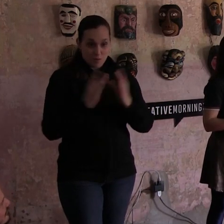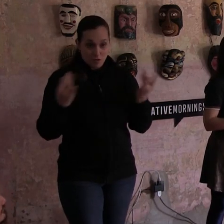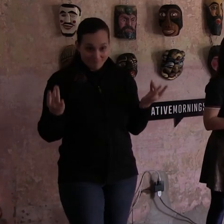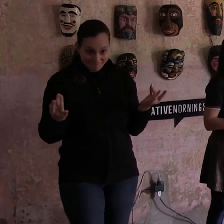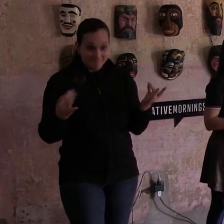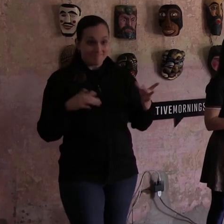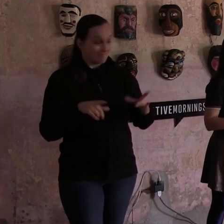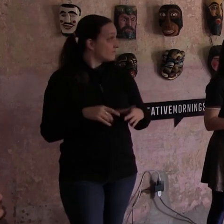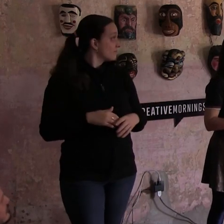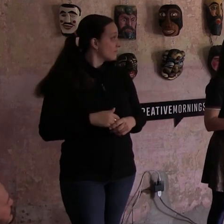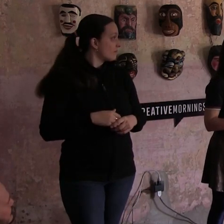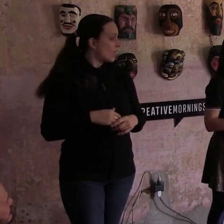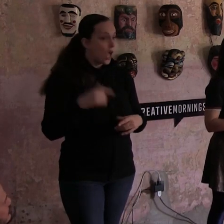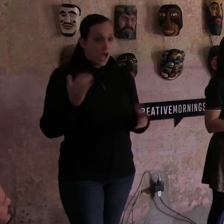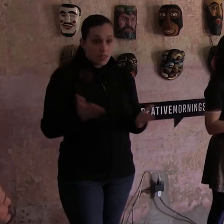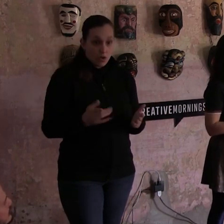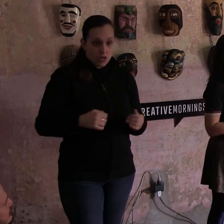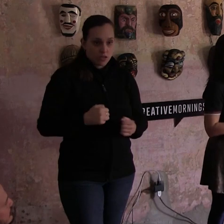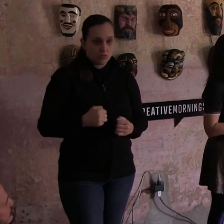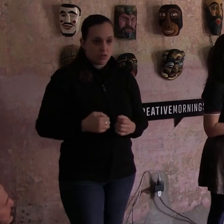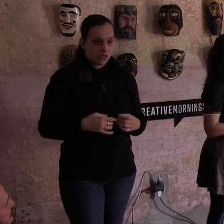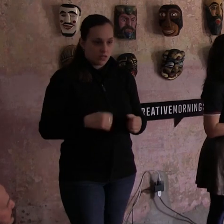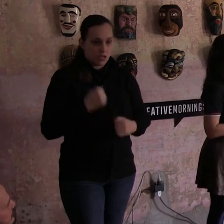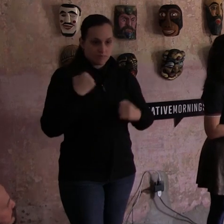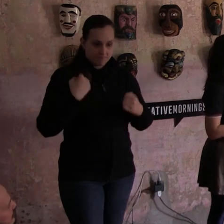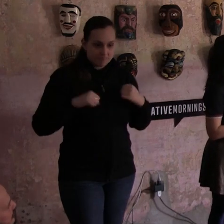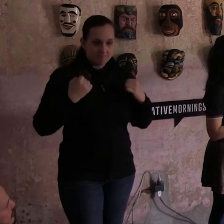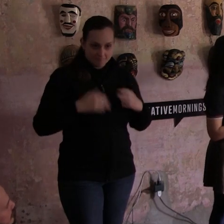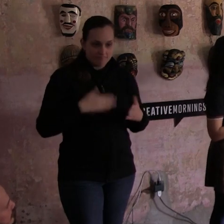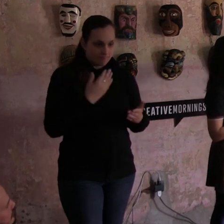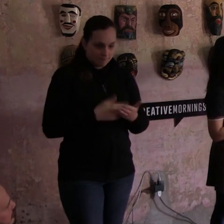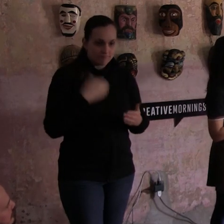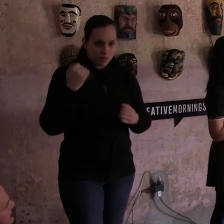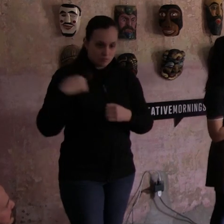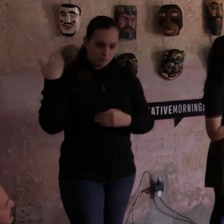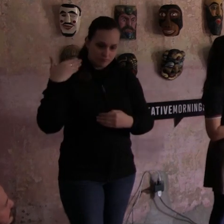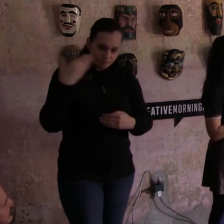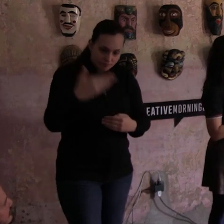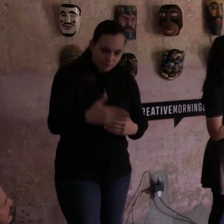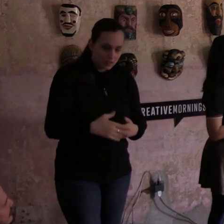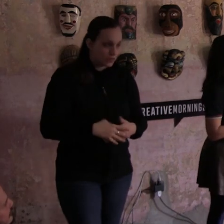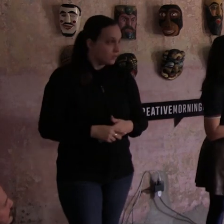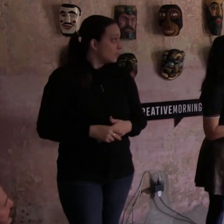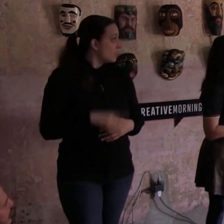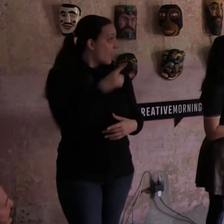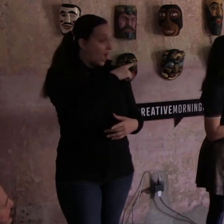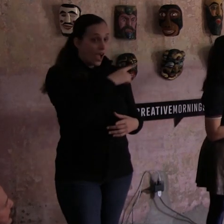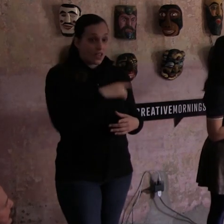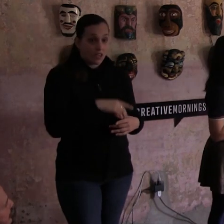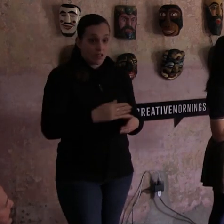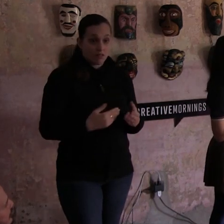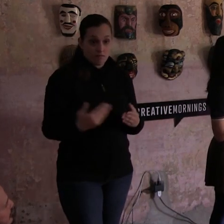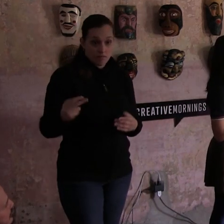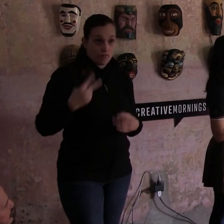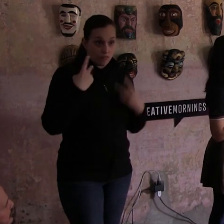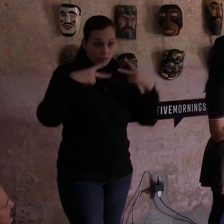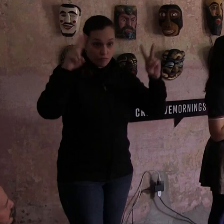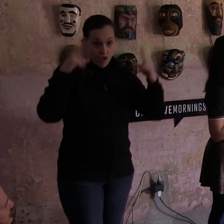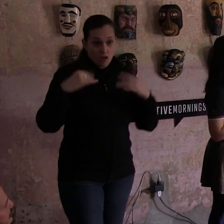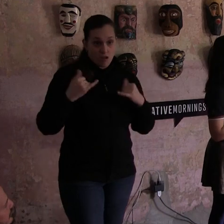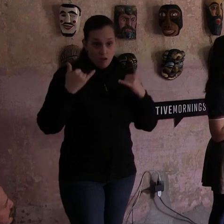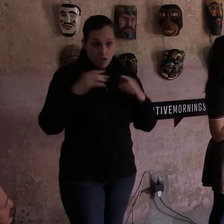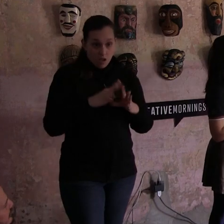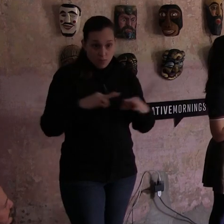de que hasta el día de hoy sigo practicando. Y gracias a todo eso, bueno, estuve en Japón, haciendo una demostración